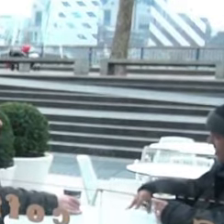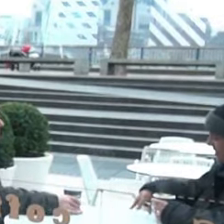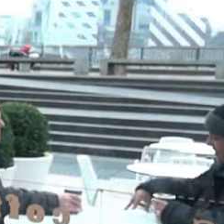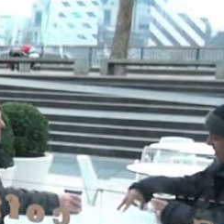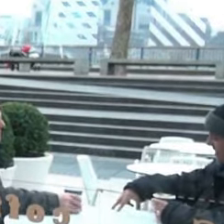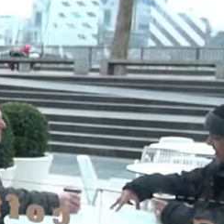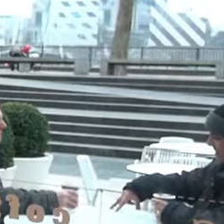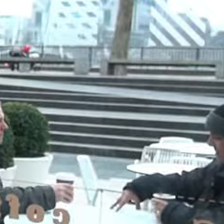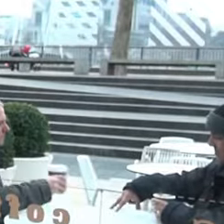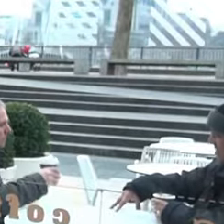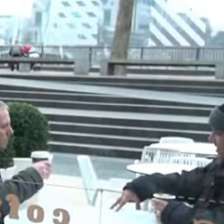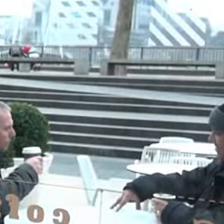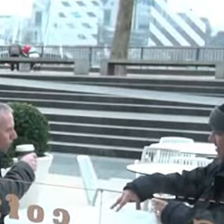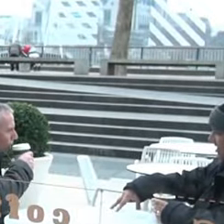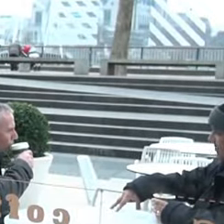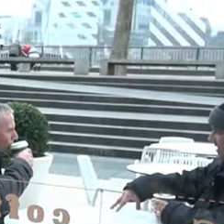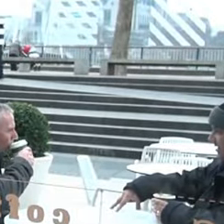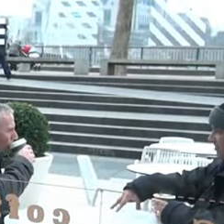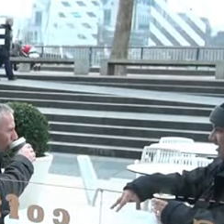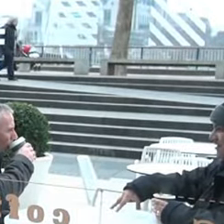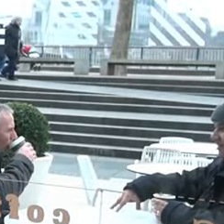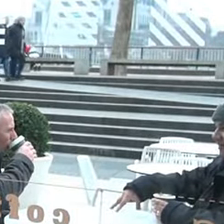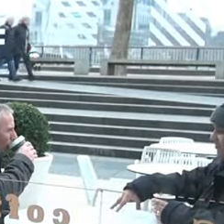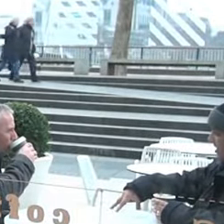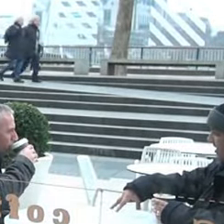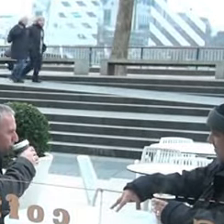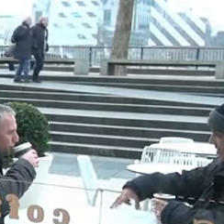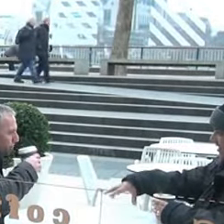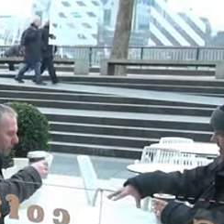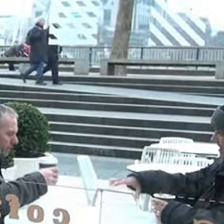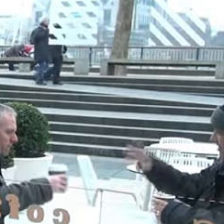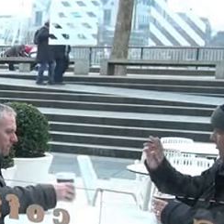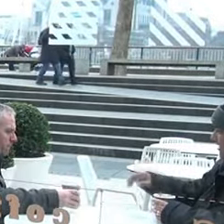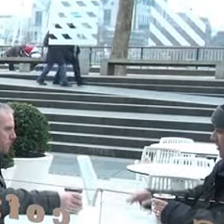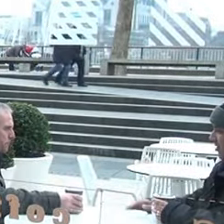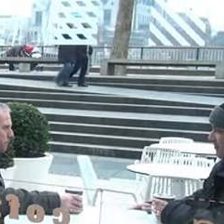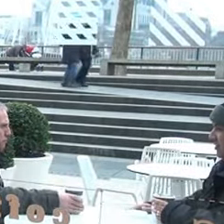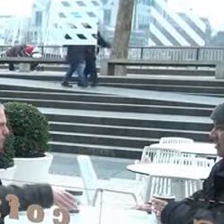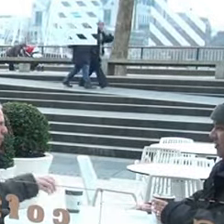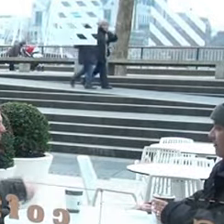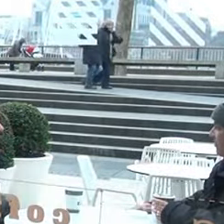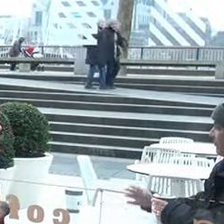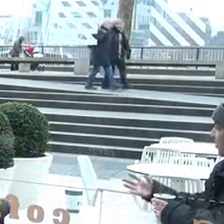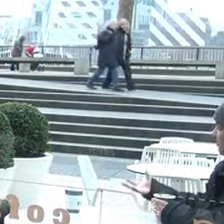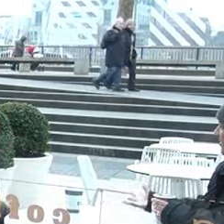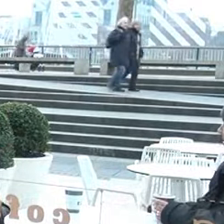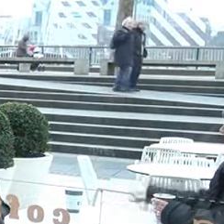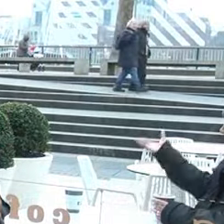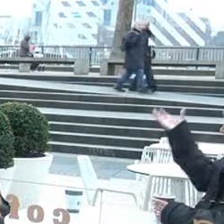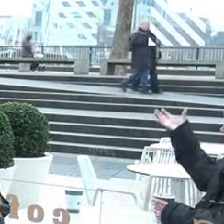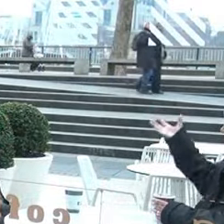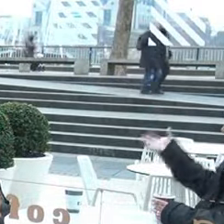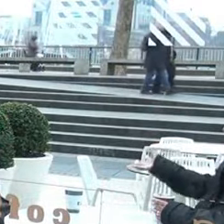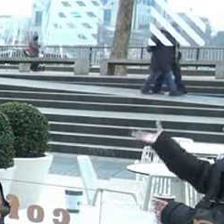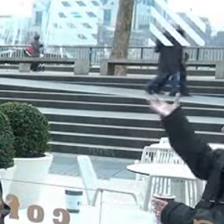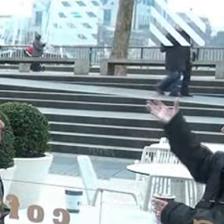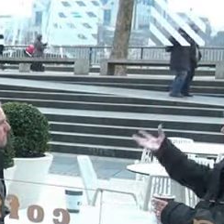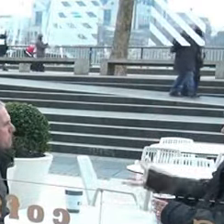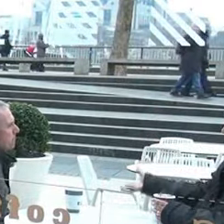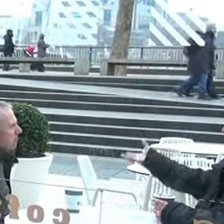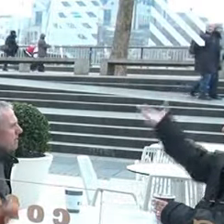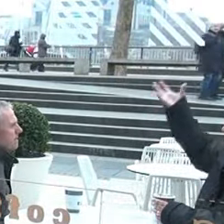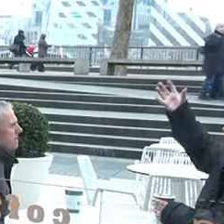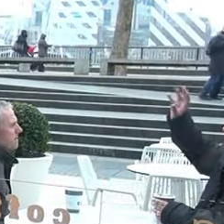quando queremos realizar algo de grandioso na vida, nos dispormos a realmente ir buscar, a ir atrás, a viajar se for o caso, a